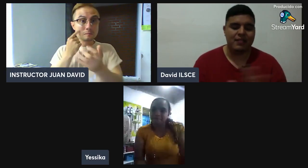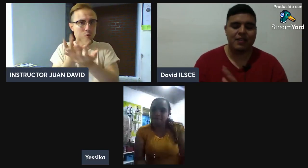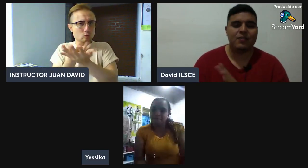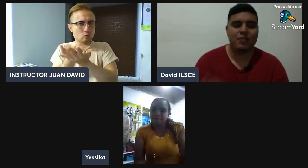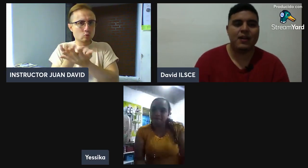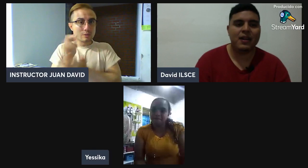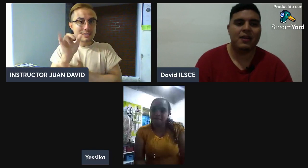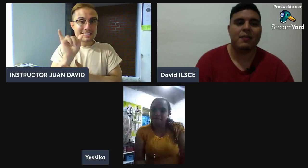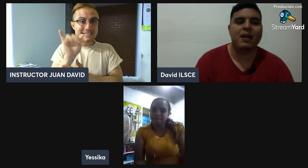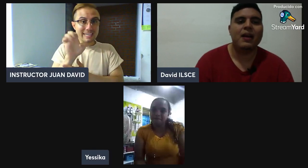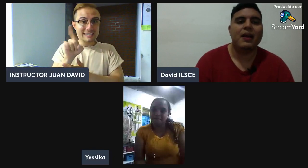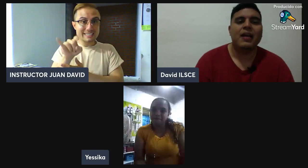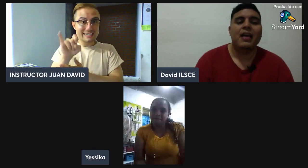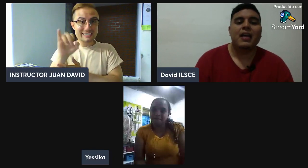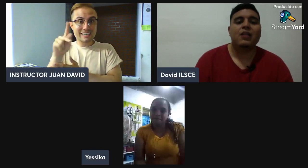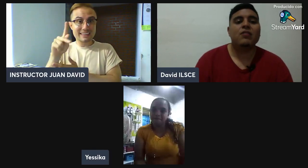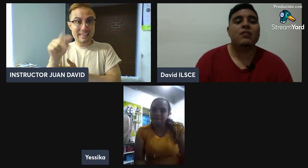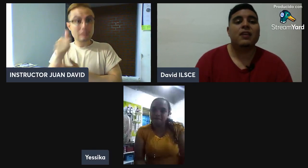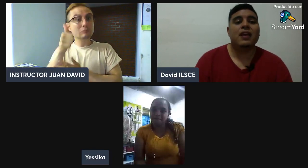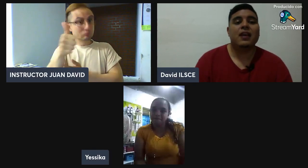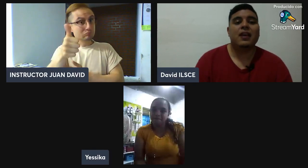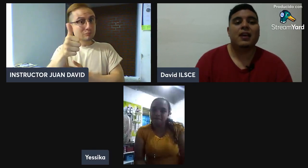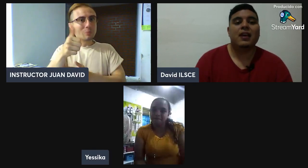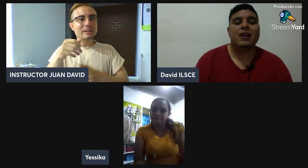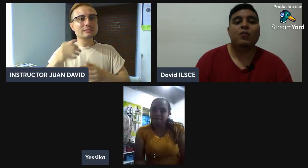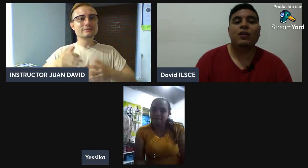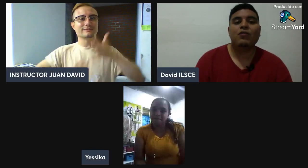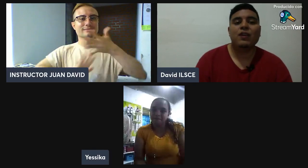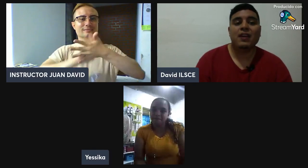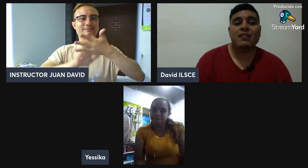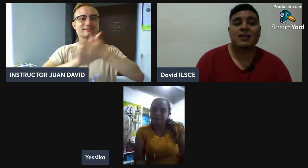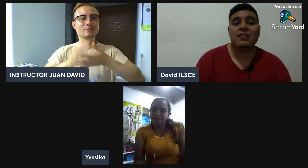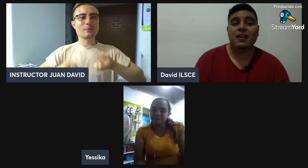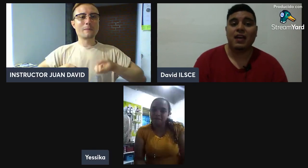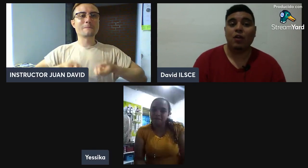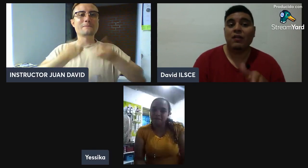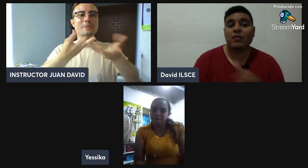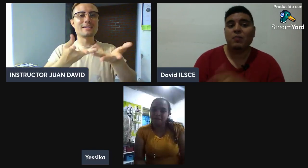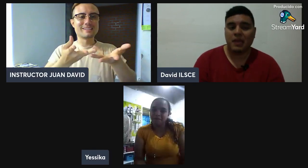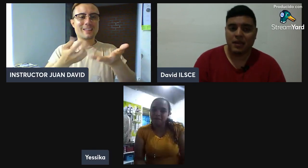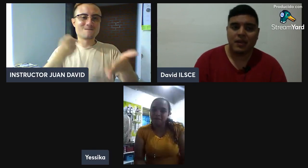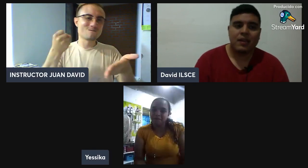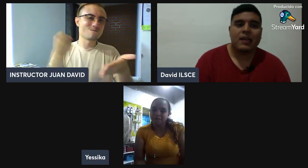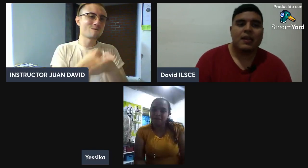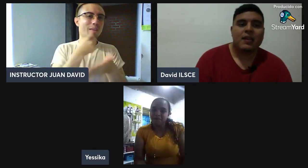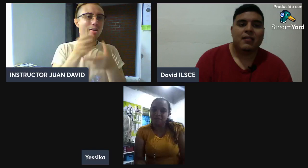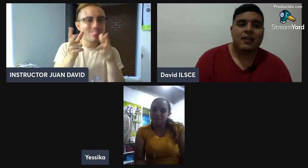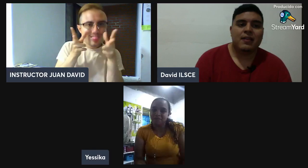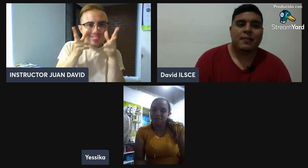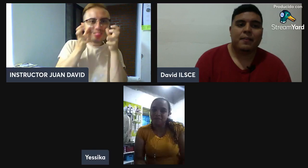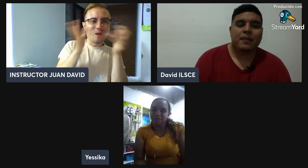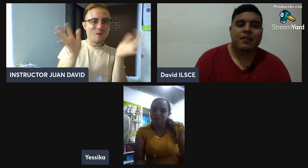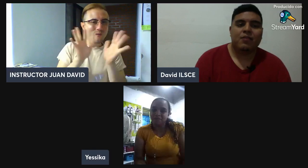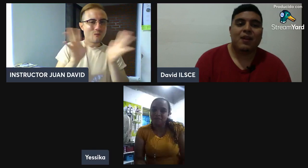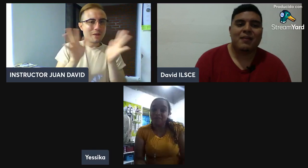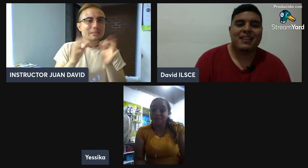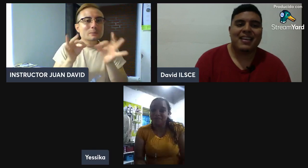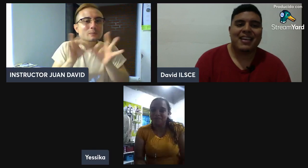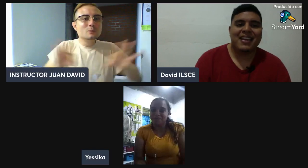es el nombre del animal. Entonces, una sugerencia, Jessica, lo haces bien, Ah, un nombre de animal. ¿sí? Solamente